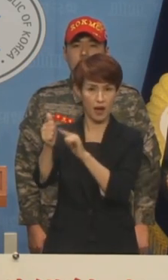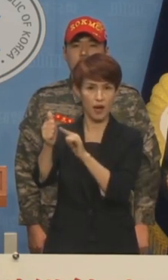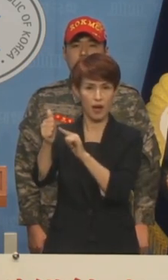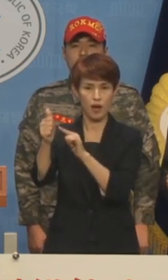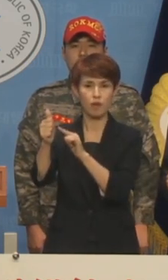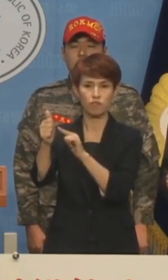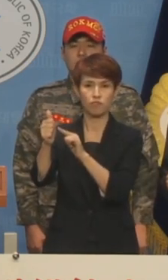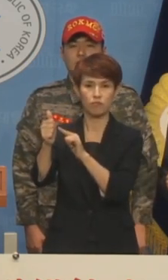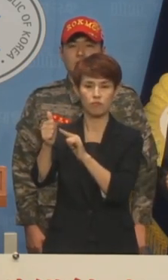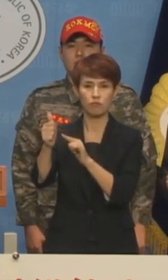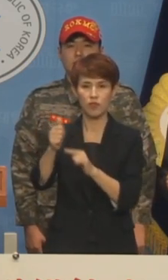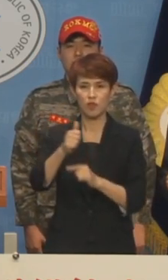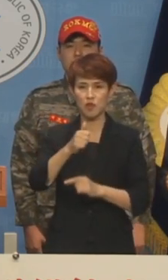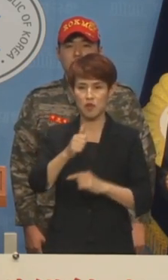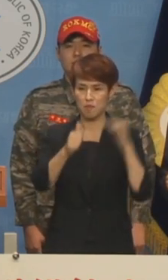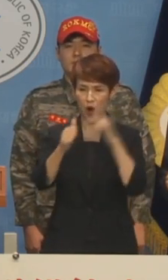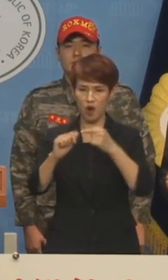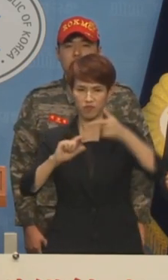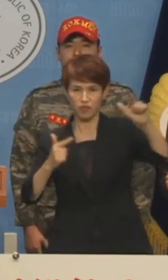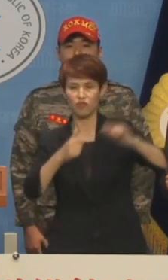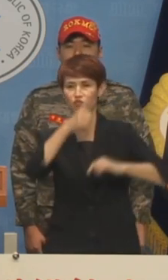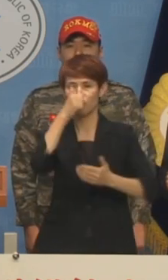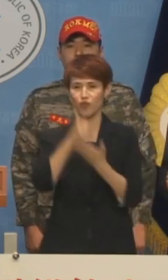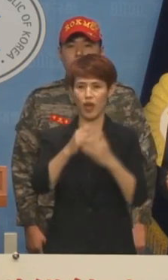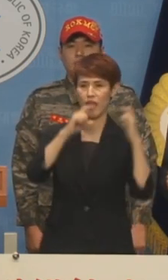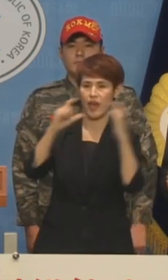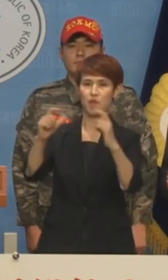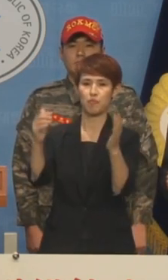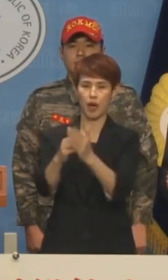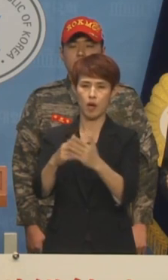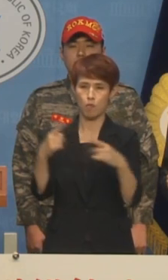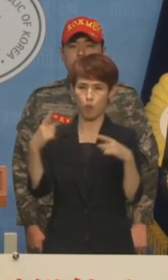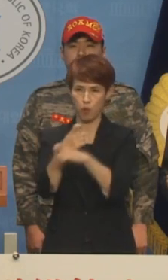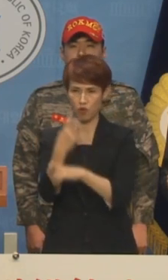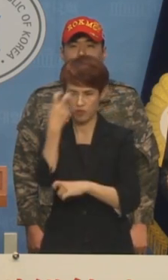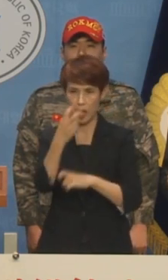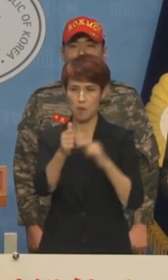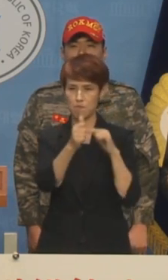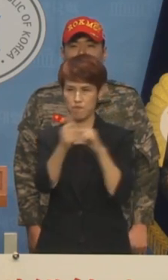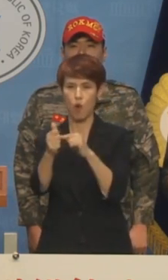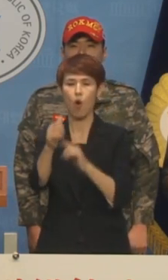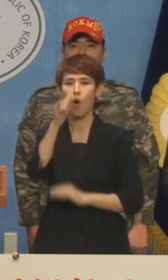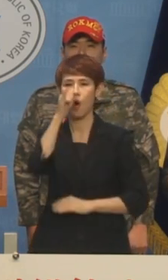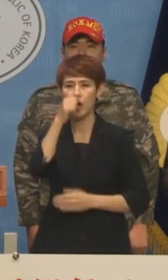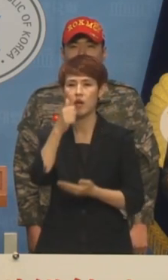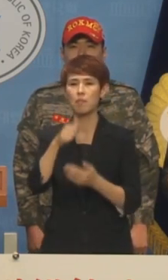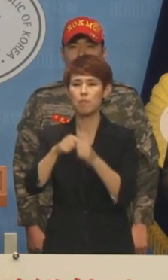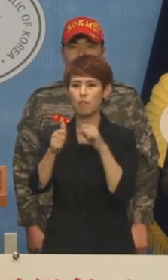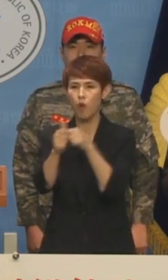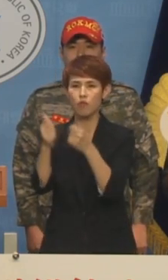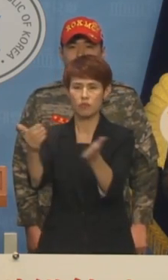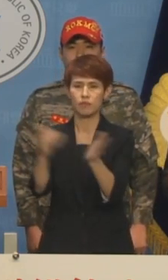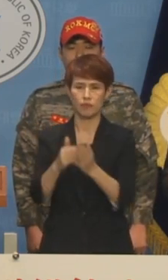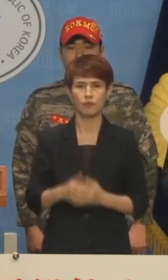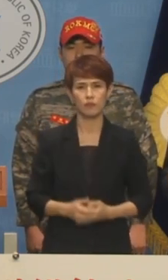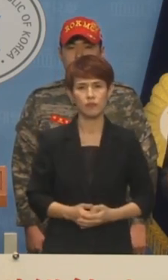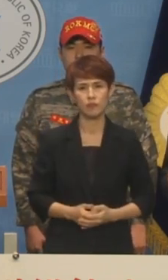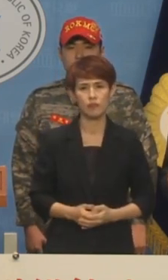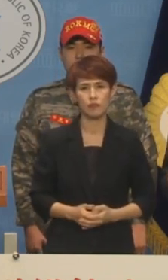대해 항명죄라는 무리한 죄명으로 보복성 수사 및 처벌을 강행하는 치졸함을 보여주었습니다.